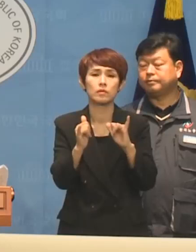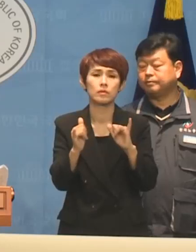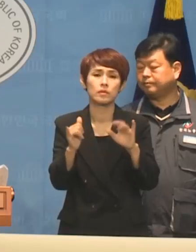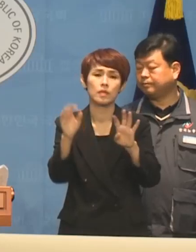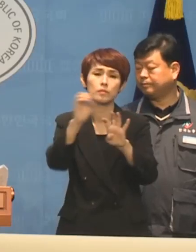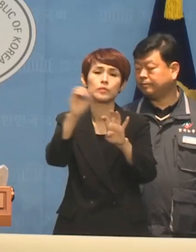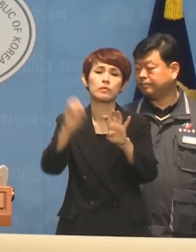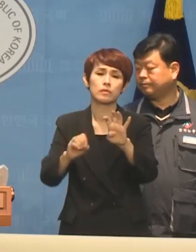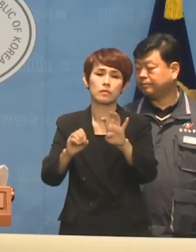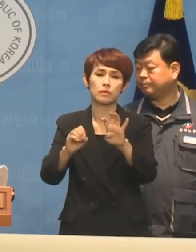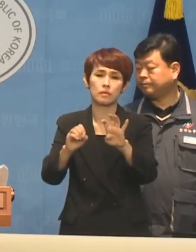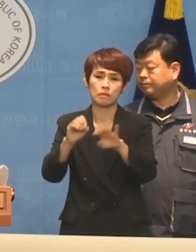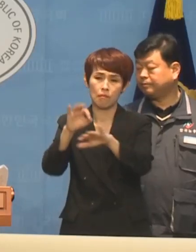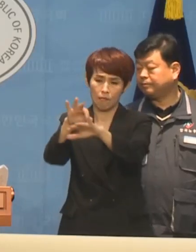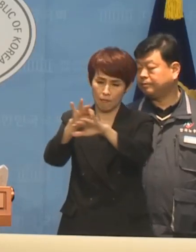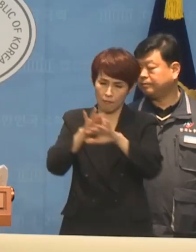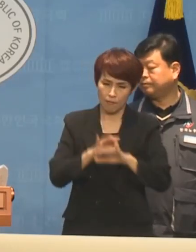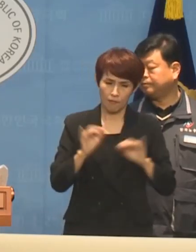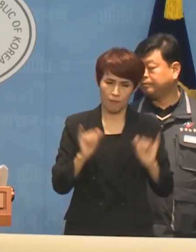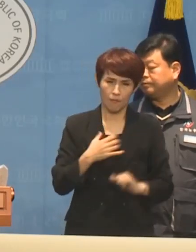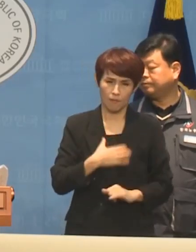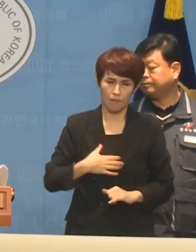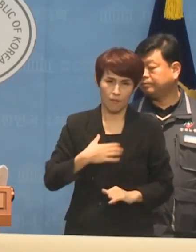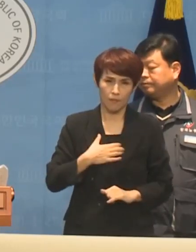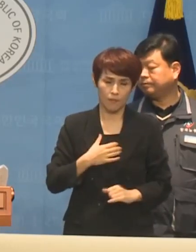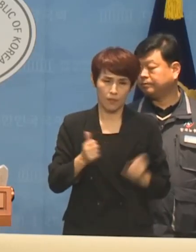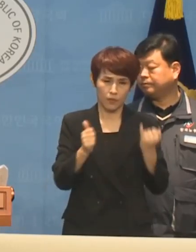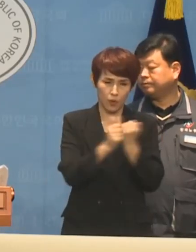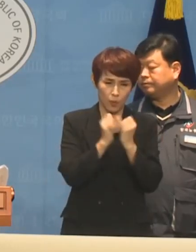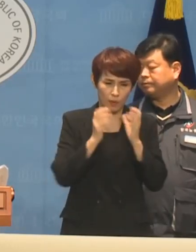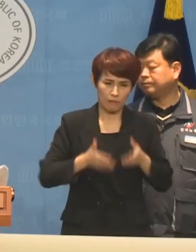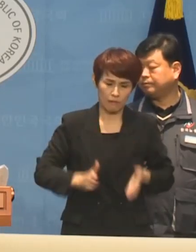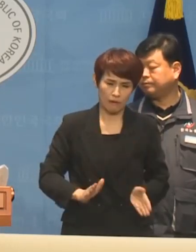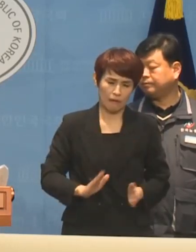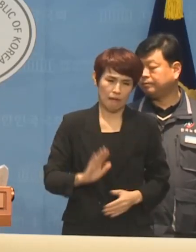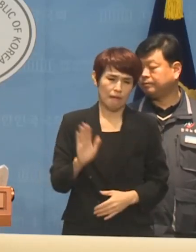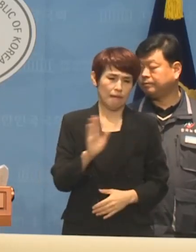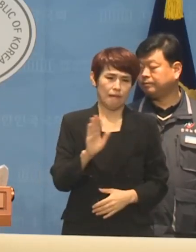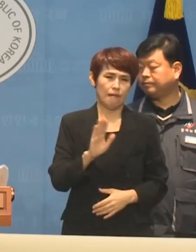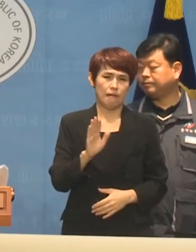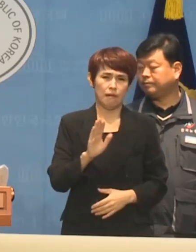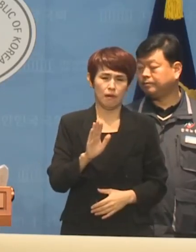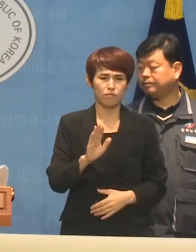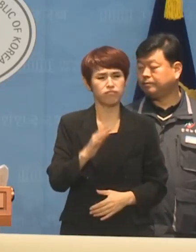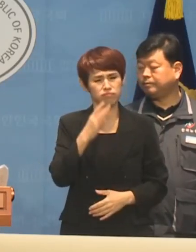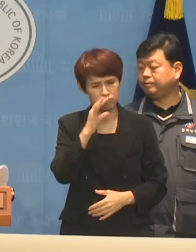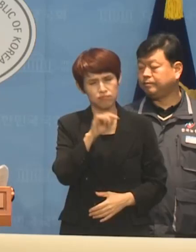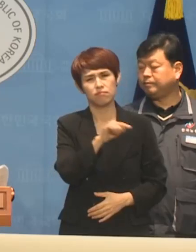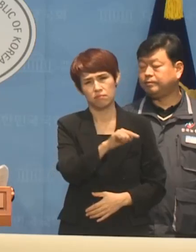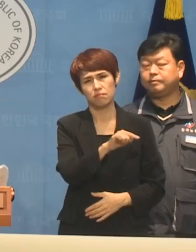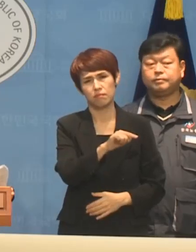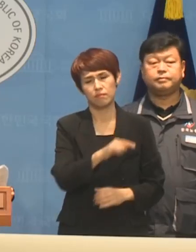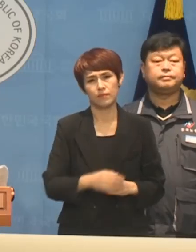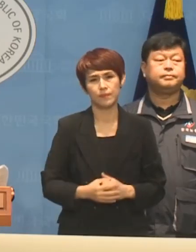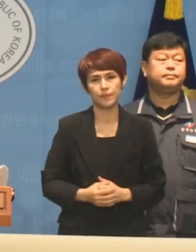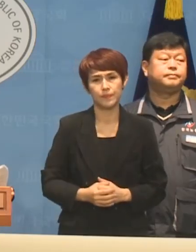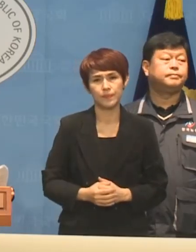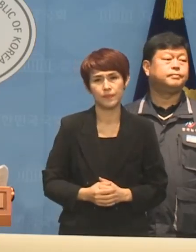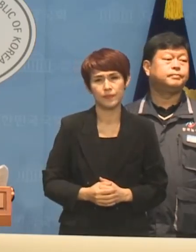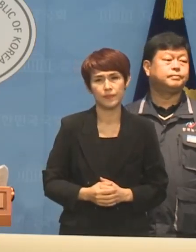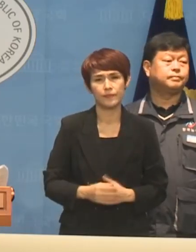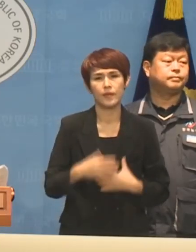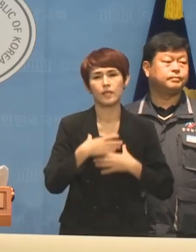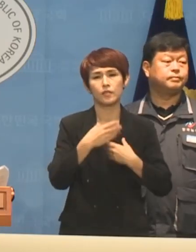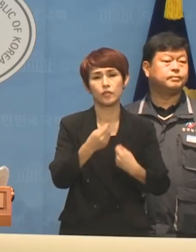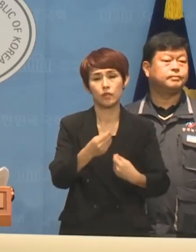자신일지도 모르는 젊은 세대가 결혼과 출산을 꺼리는 것은 너무나 당연한 결과입니다.